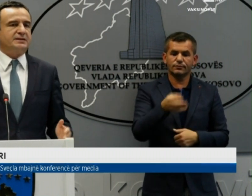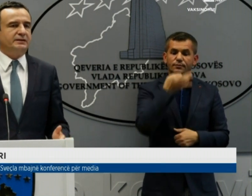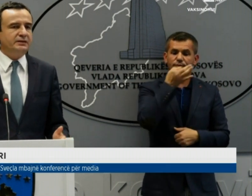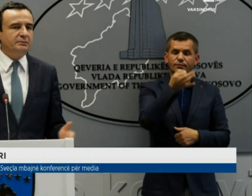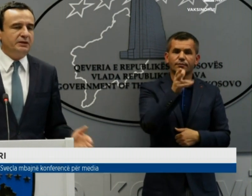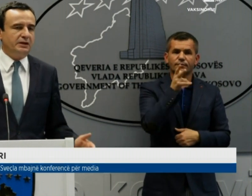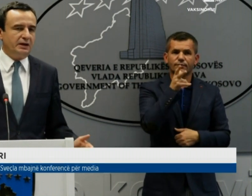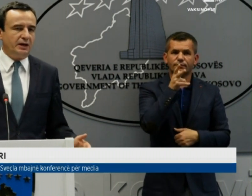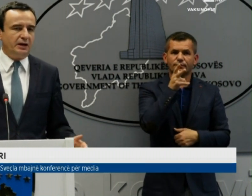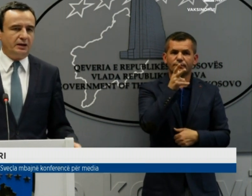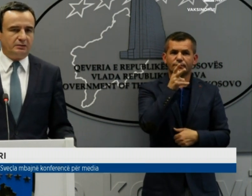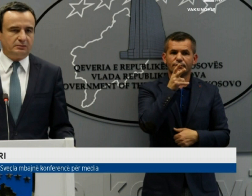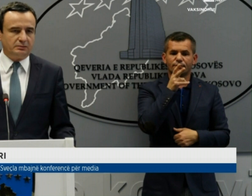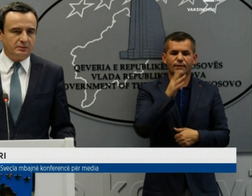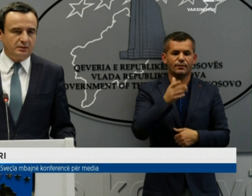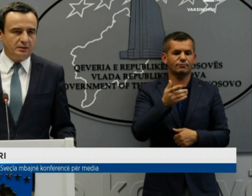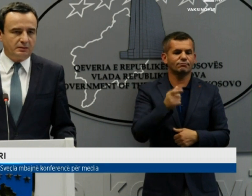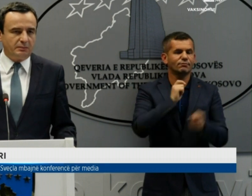për skadimin e